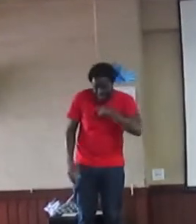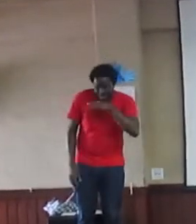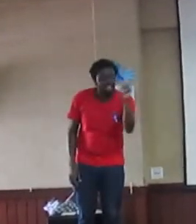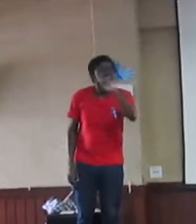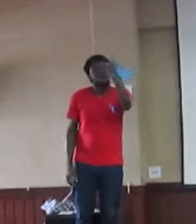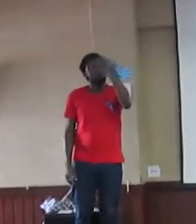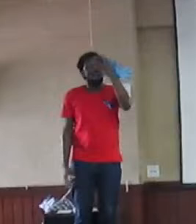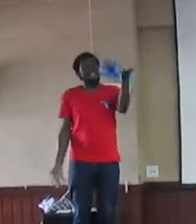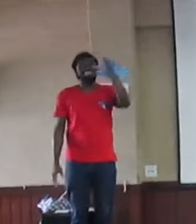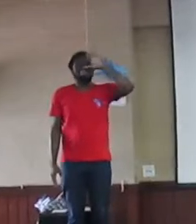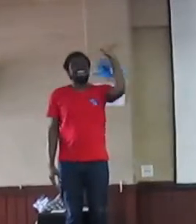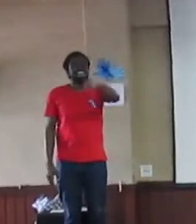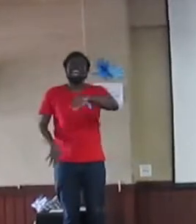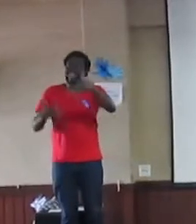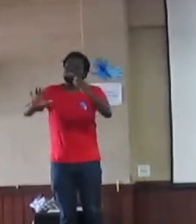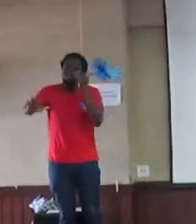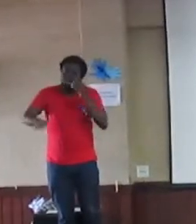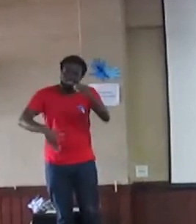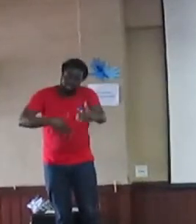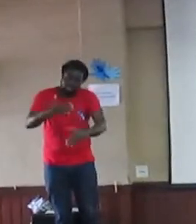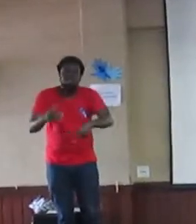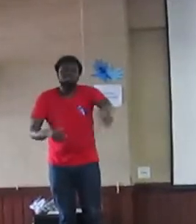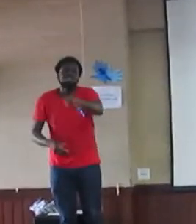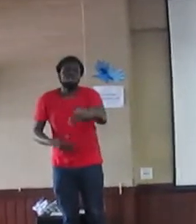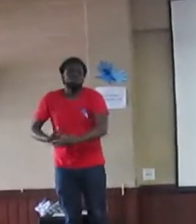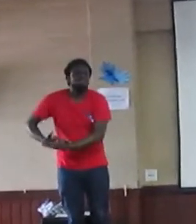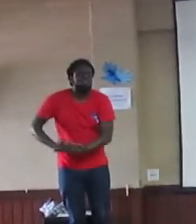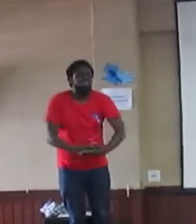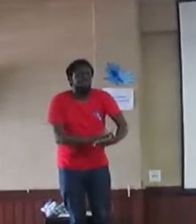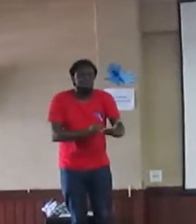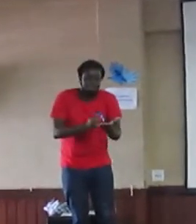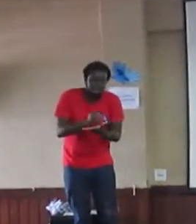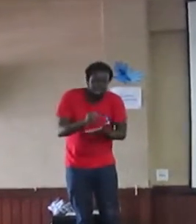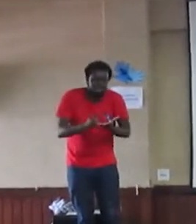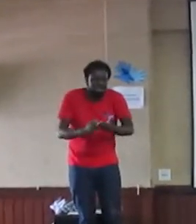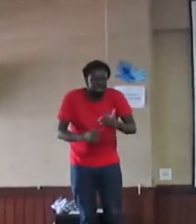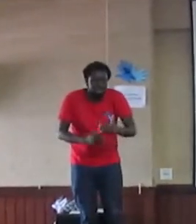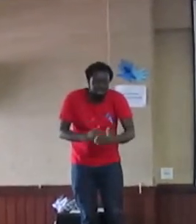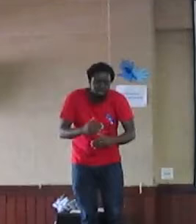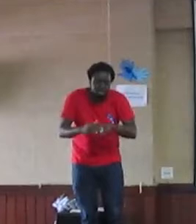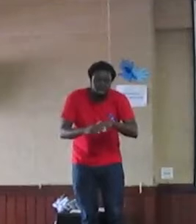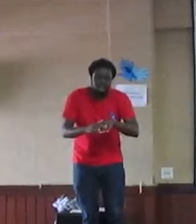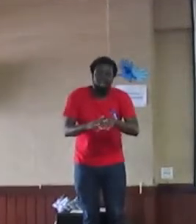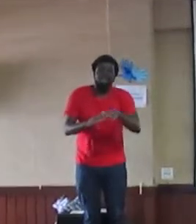uma dinâmica diferente. Cada um tem uma forma de passar o conteúdo.